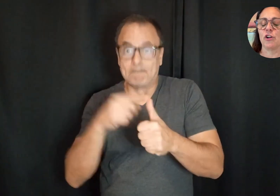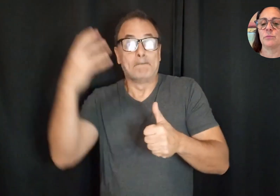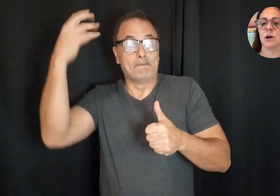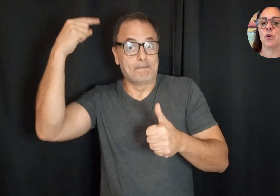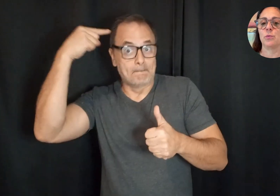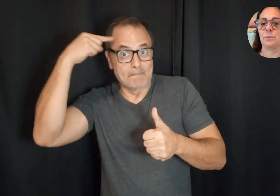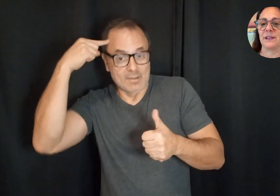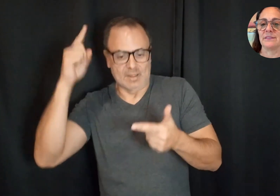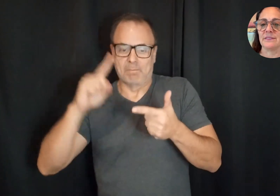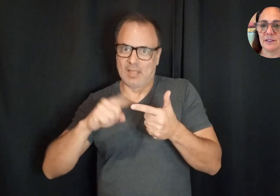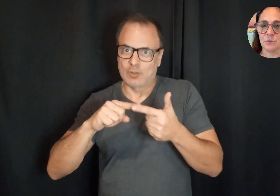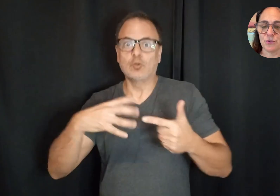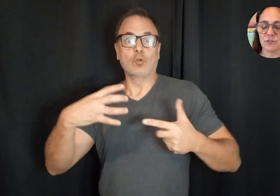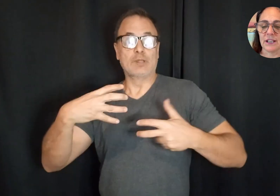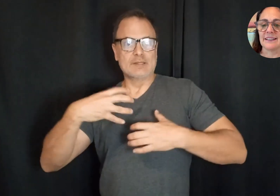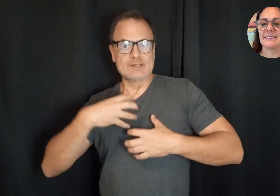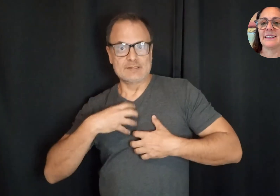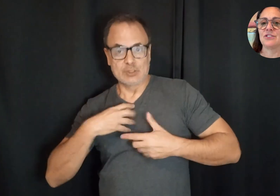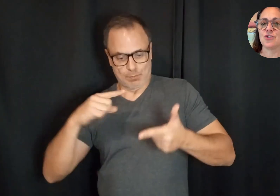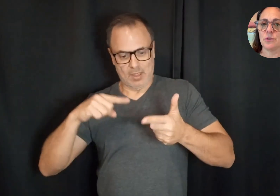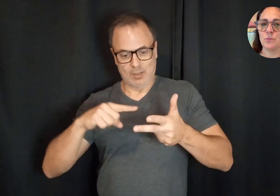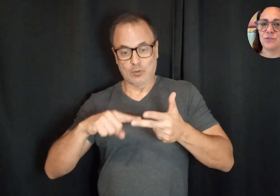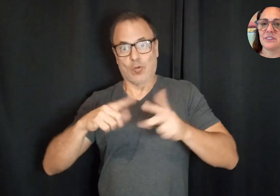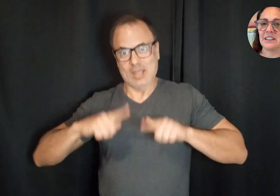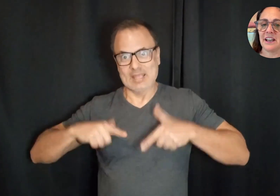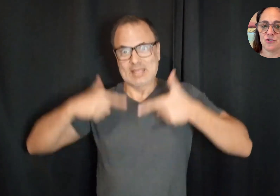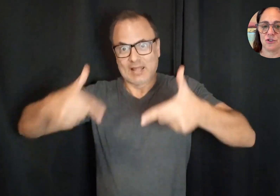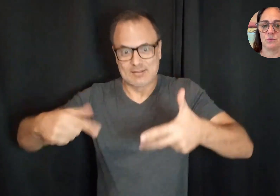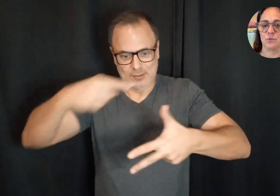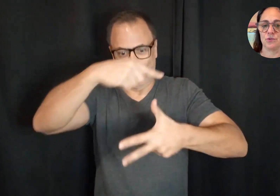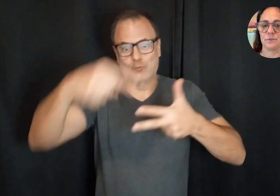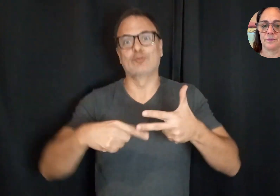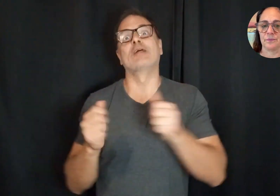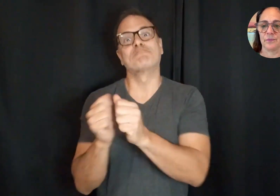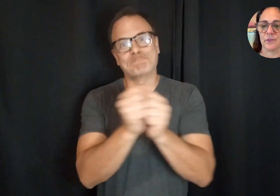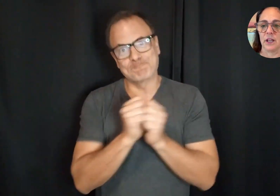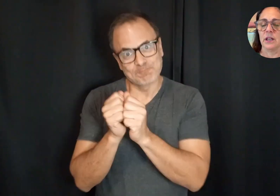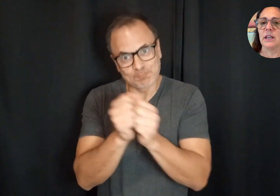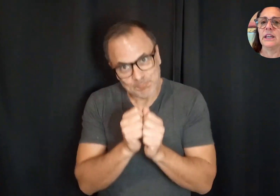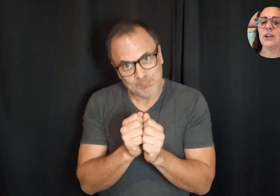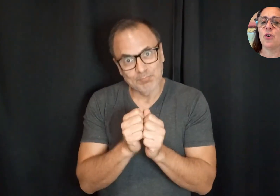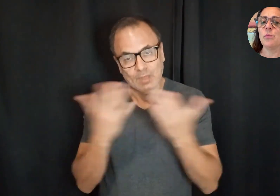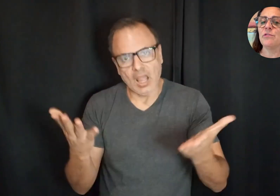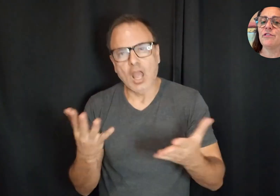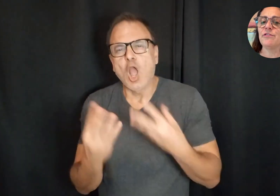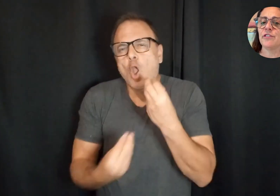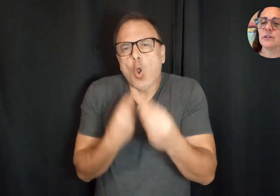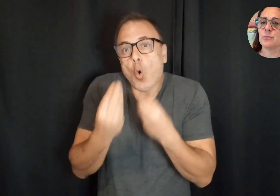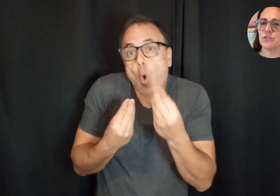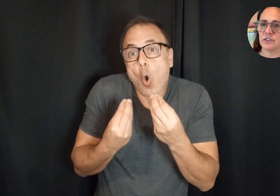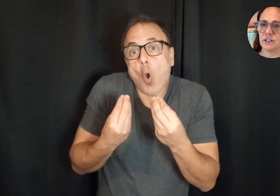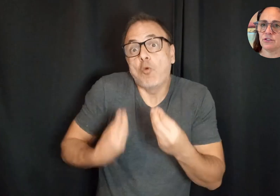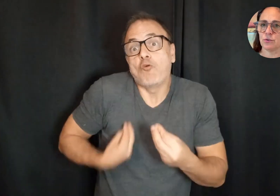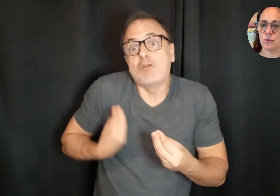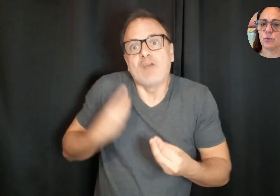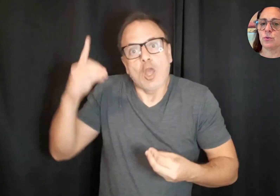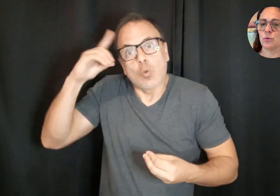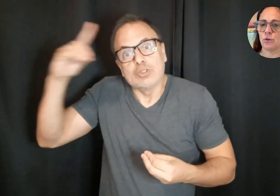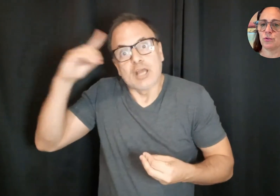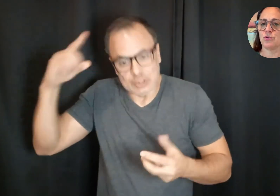forma como pensamos, sentimos e agimos. E como vivermos isso no nosso dia